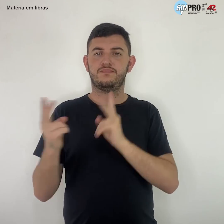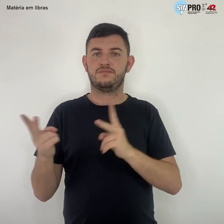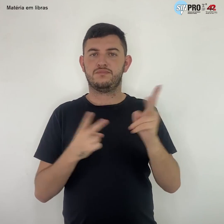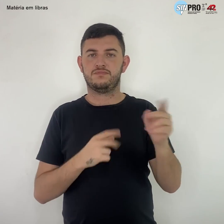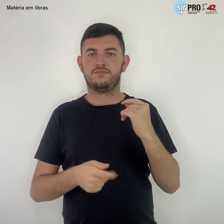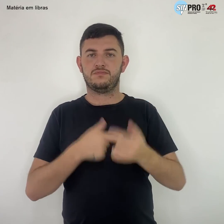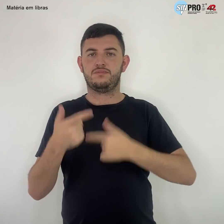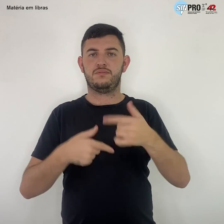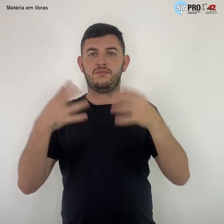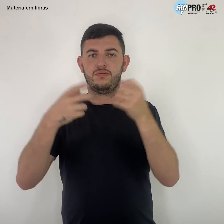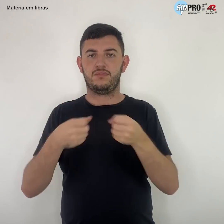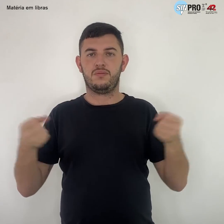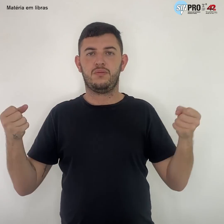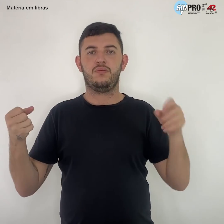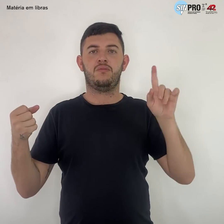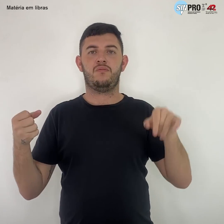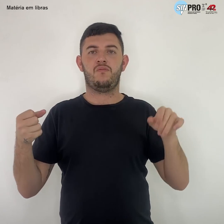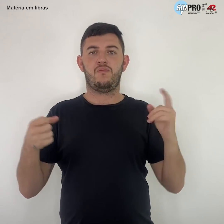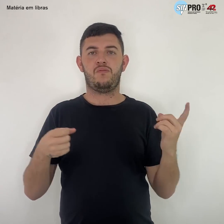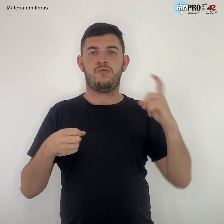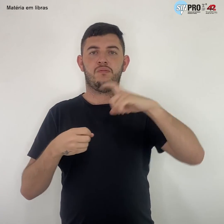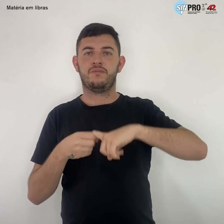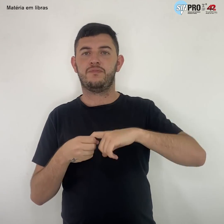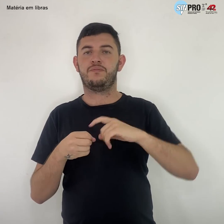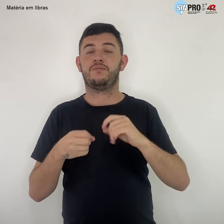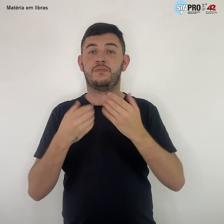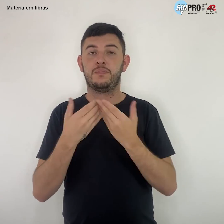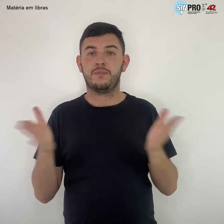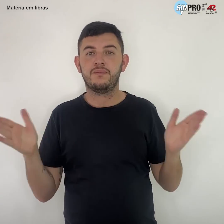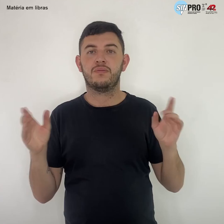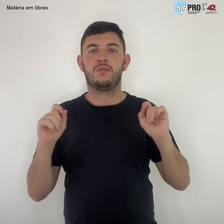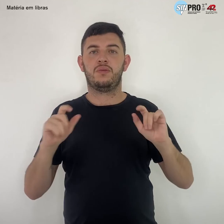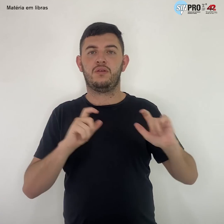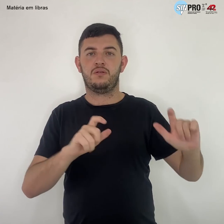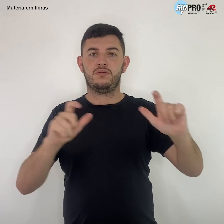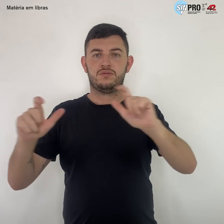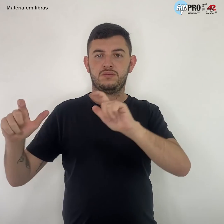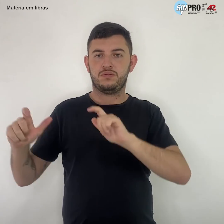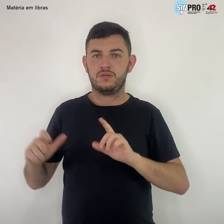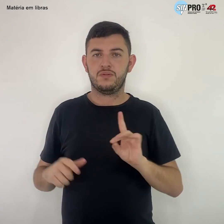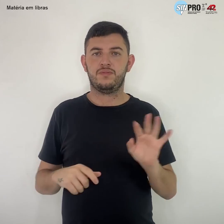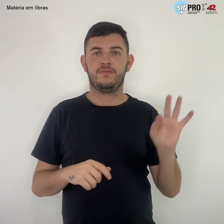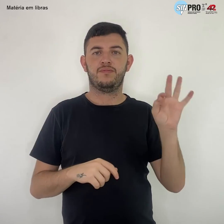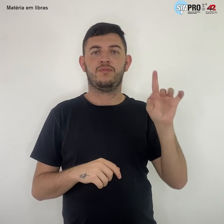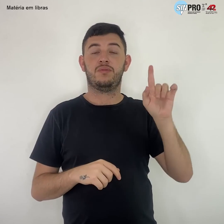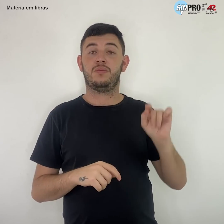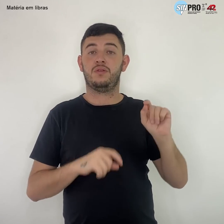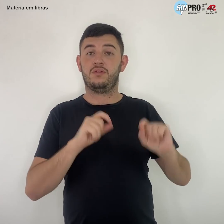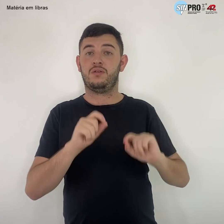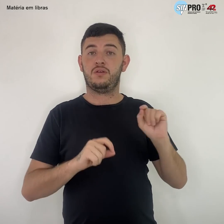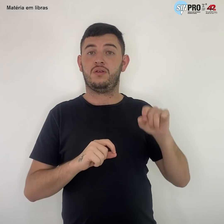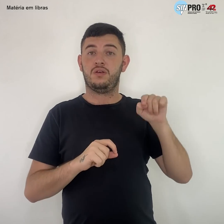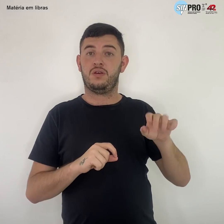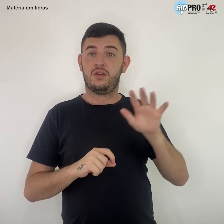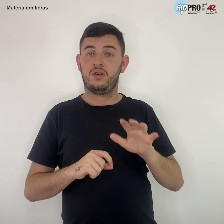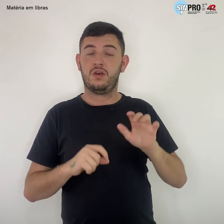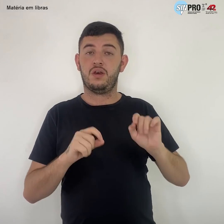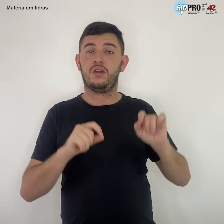campanha, reabrindo em diversos locais do Distrito Federal essa e outras faixas que